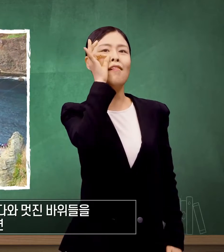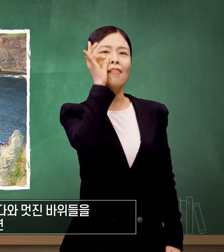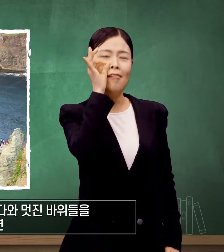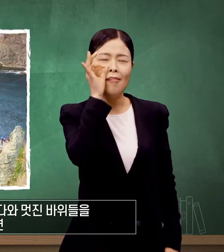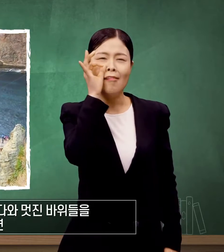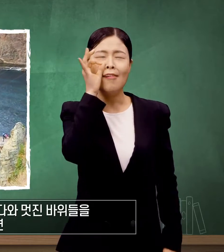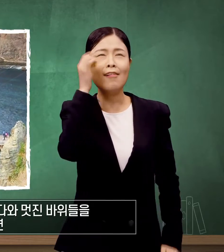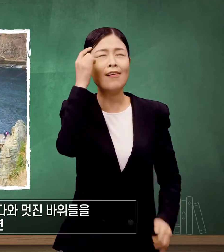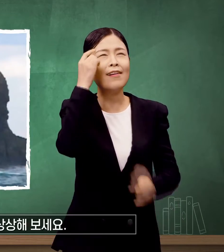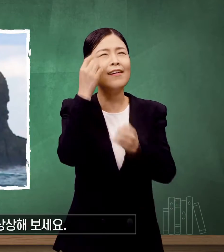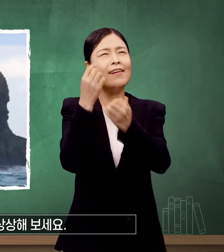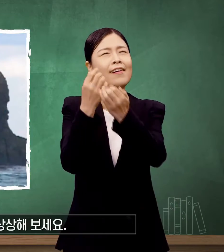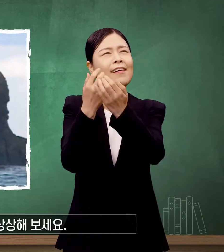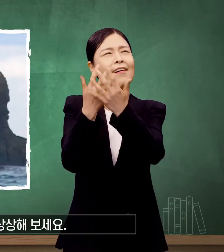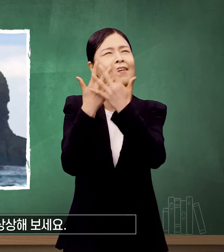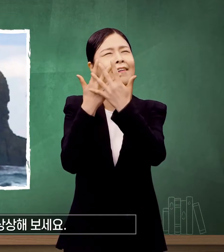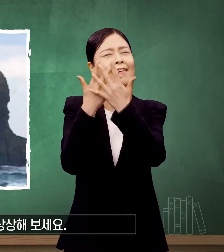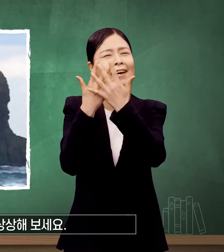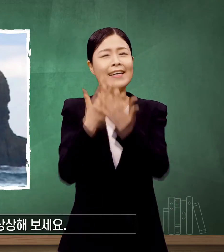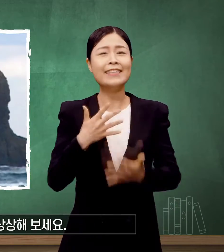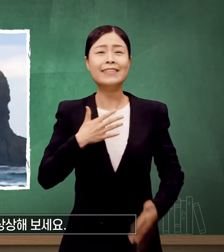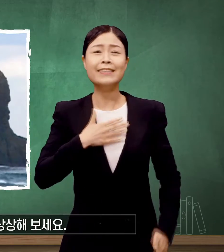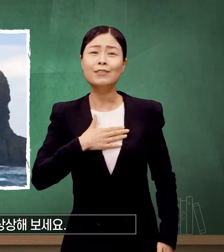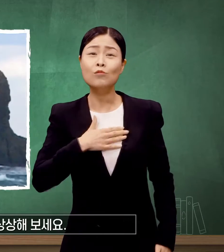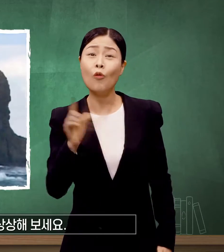기분이 어떨지 상상해보세요